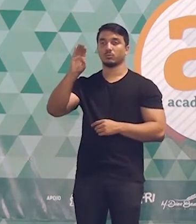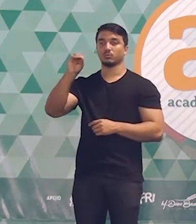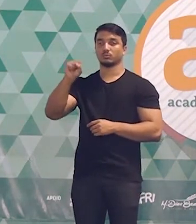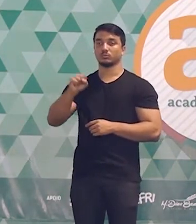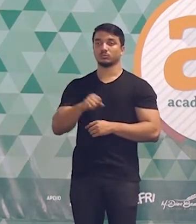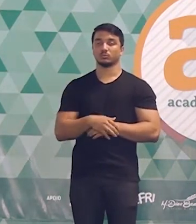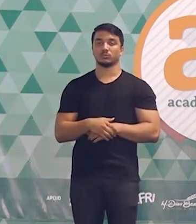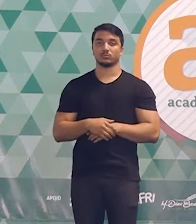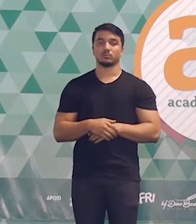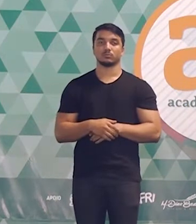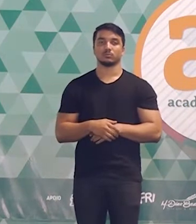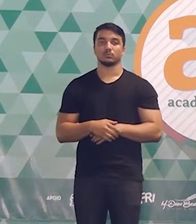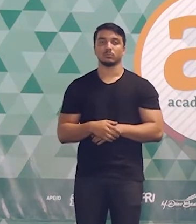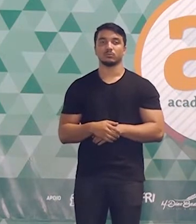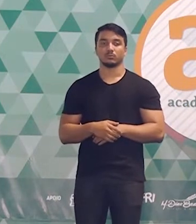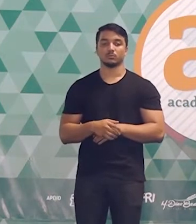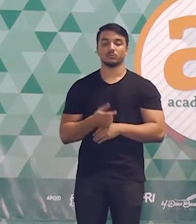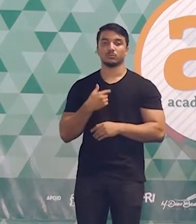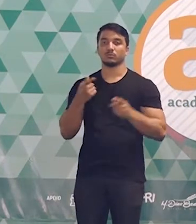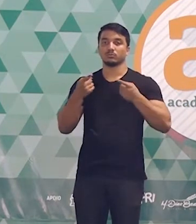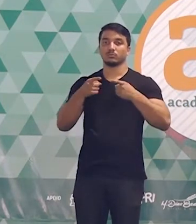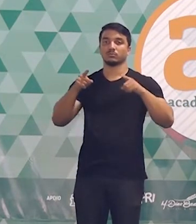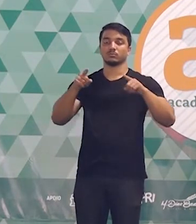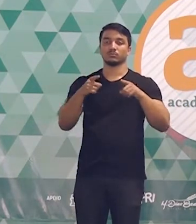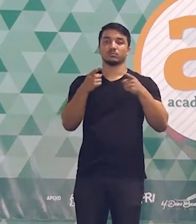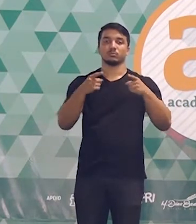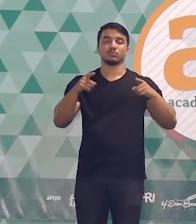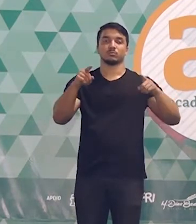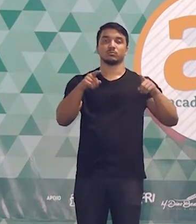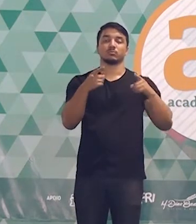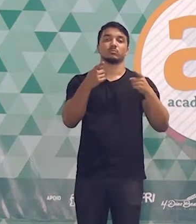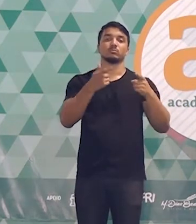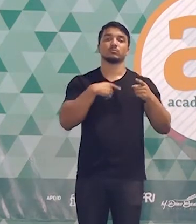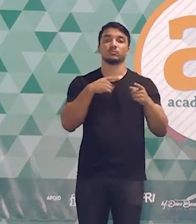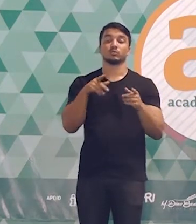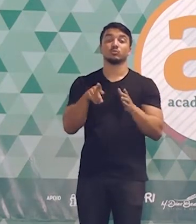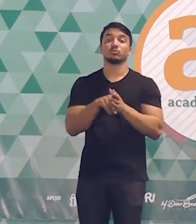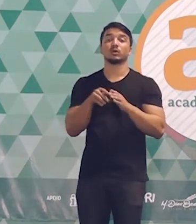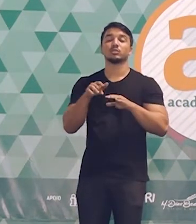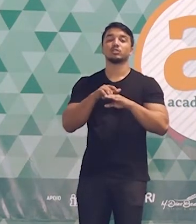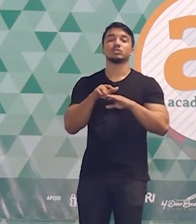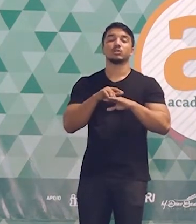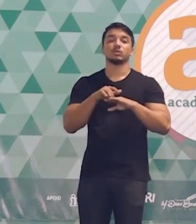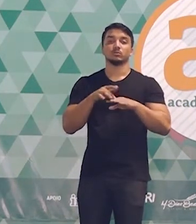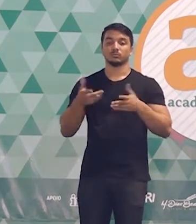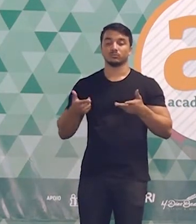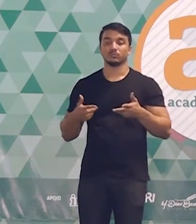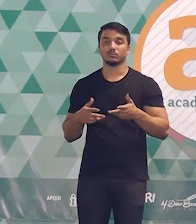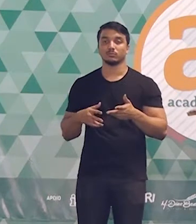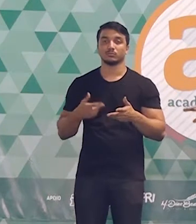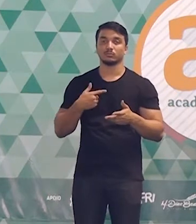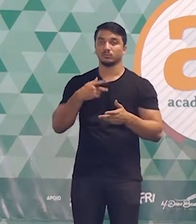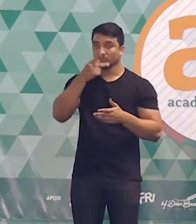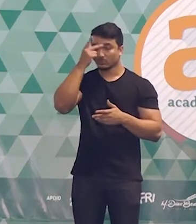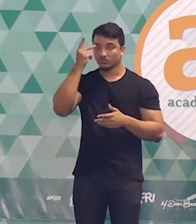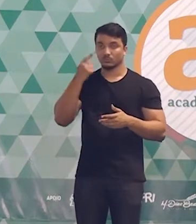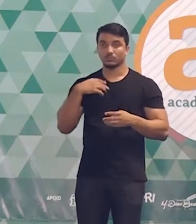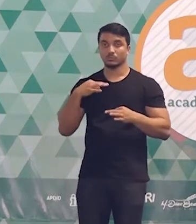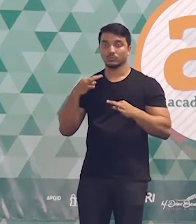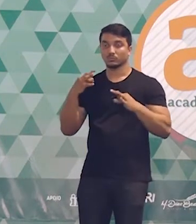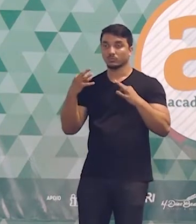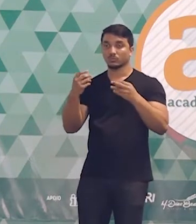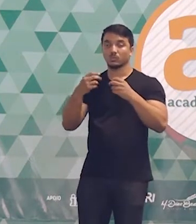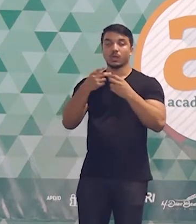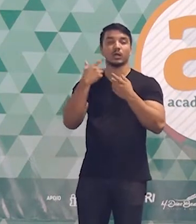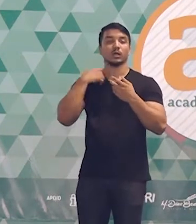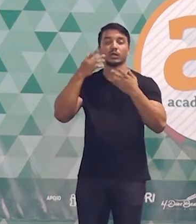Villa-Lobos, que chegou para reger a orquestra. E ele chegou de sandália. E o povo na plateia do